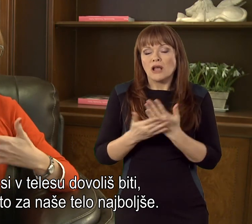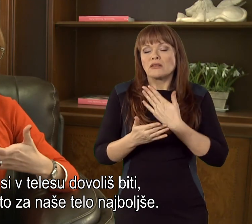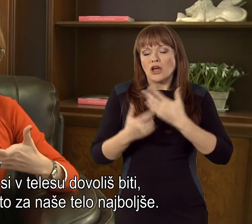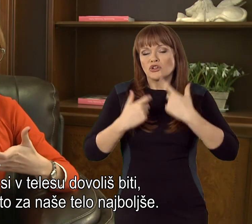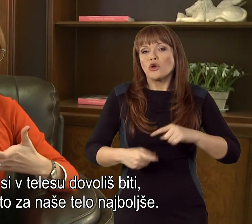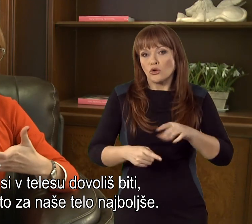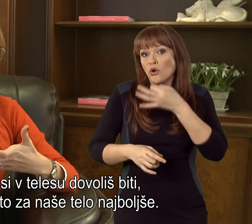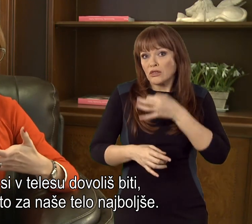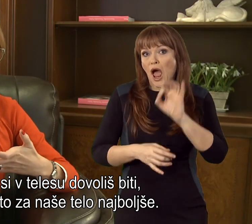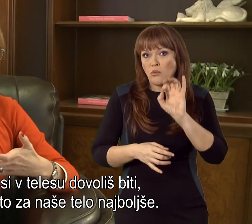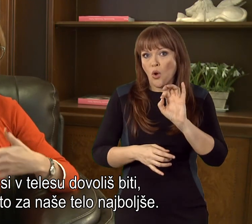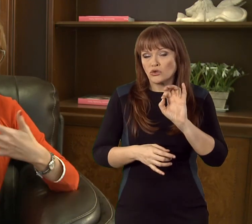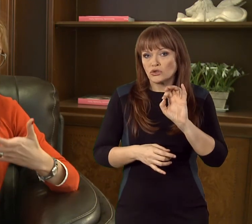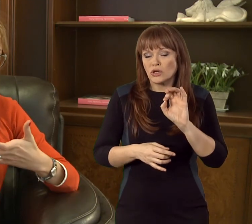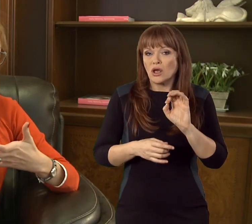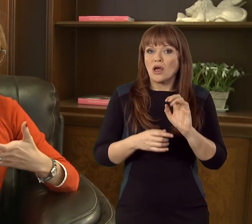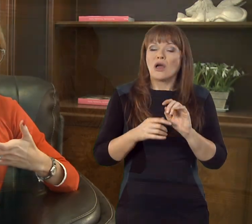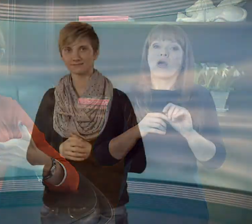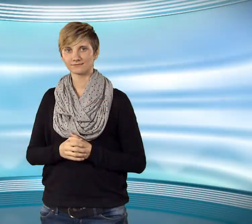telo najboljše.